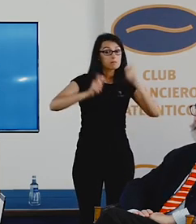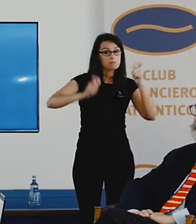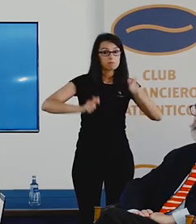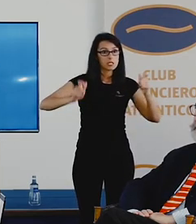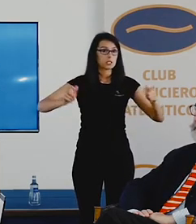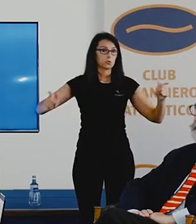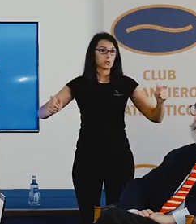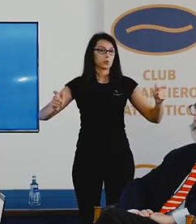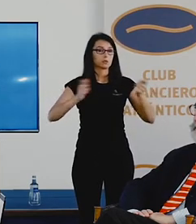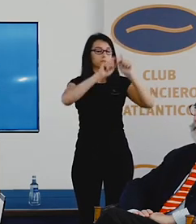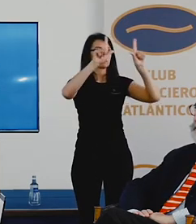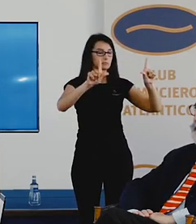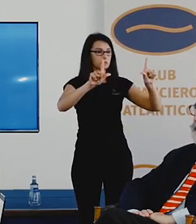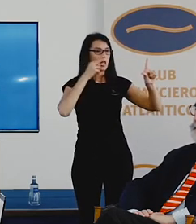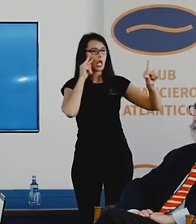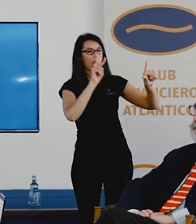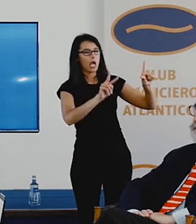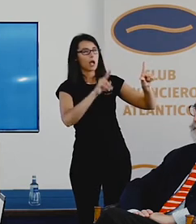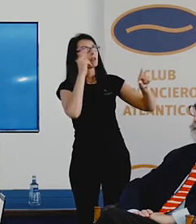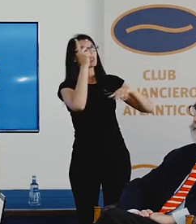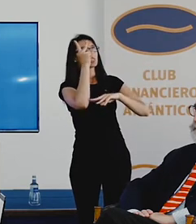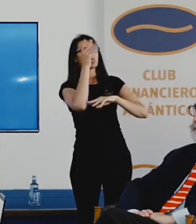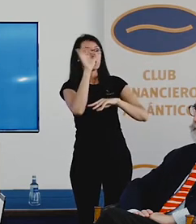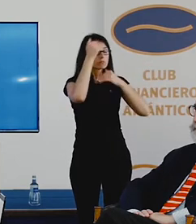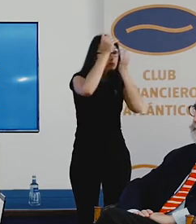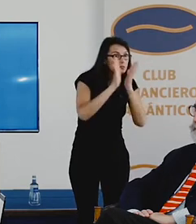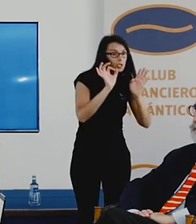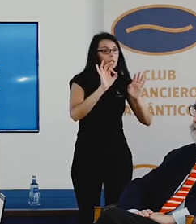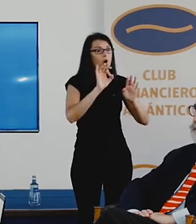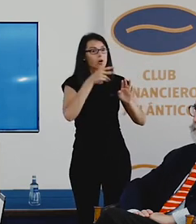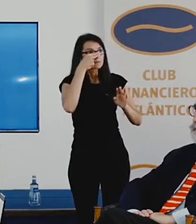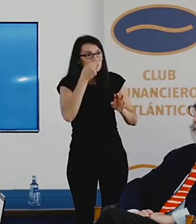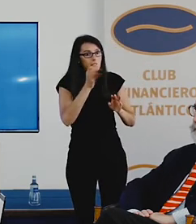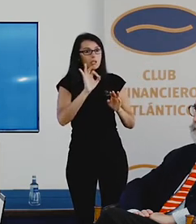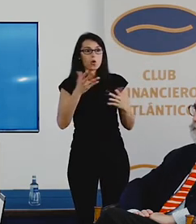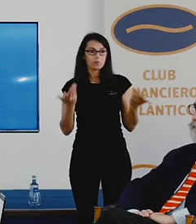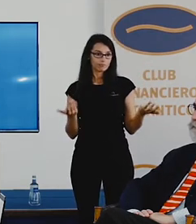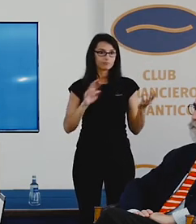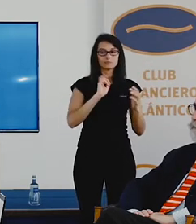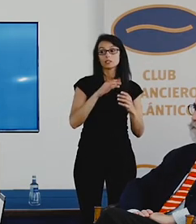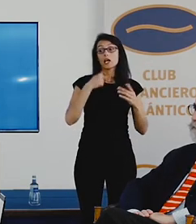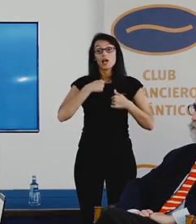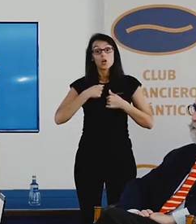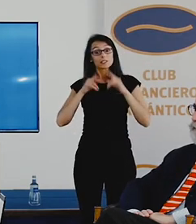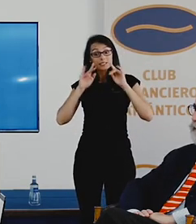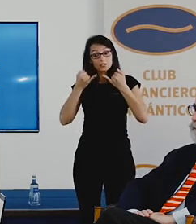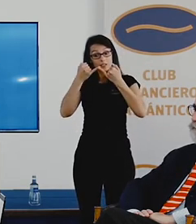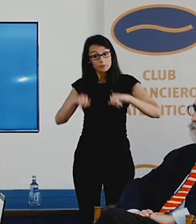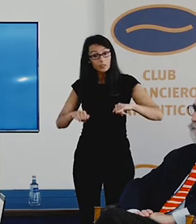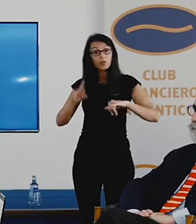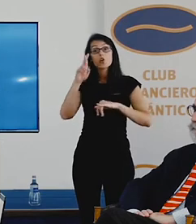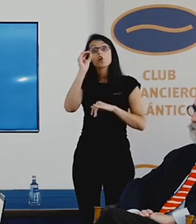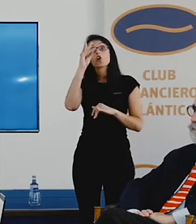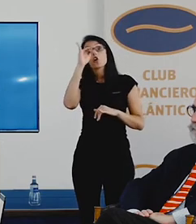se sabe cuándo atienden o cuándo se les va la cabeza, porque aquello no es interesante. A nosotros nos van a analizar uno de los espectáculos de Rodi, cuánto la tienen y cuándo